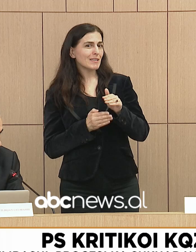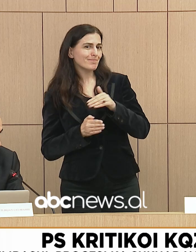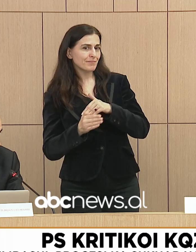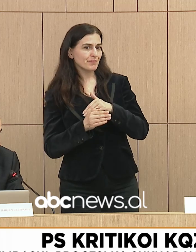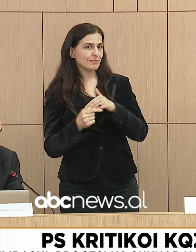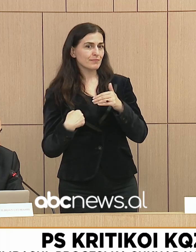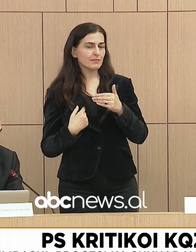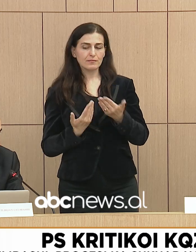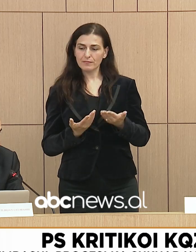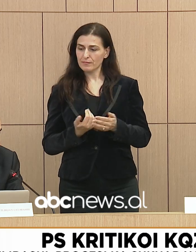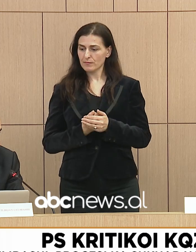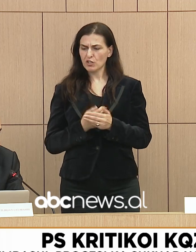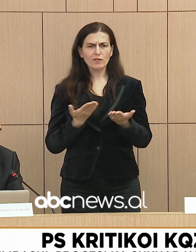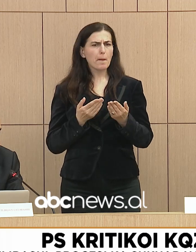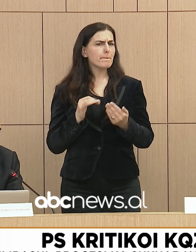Ne